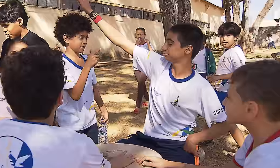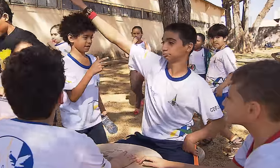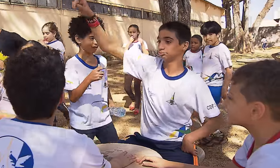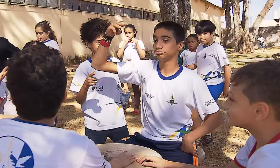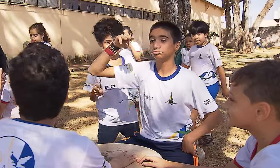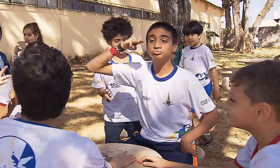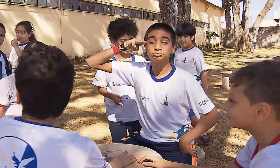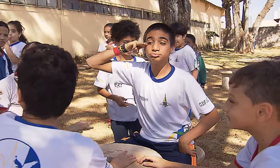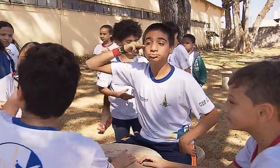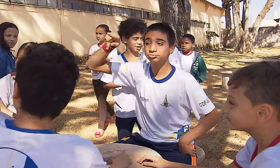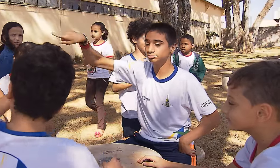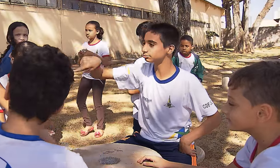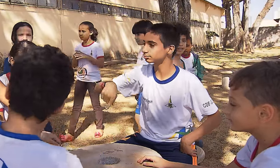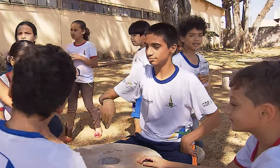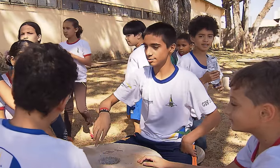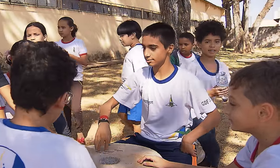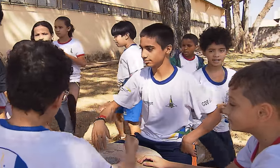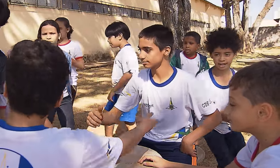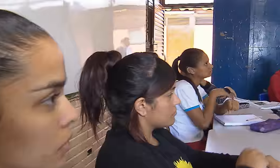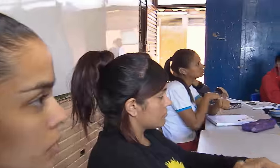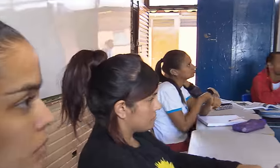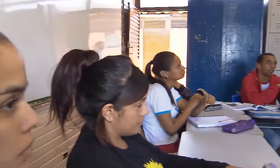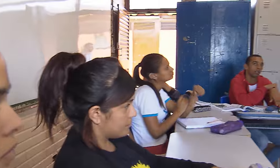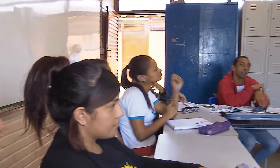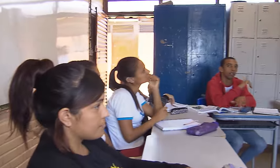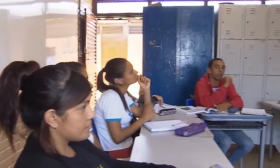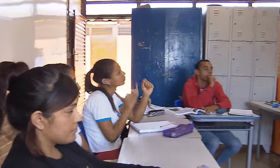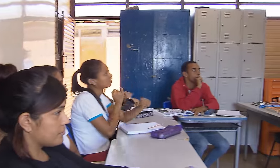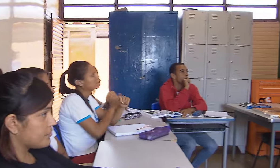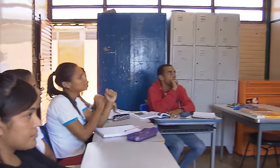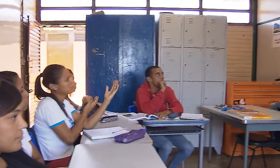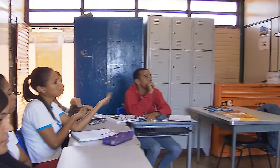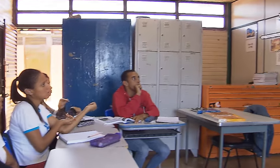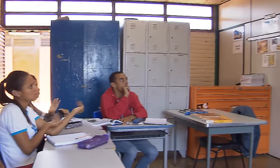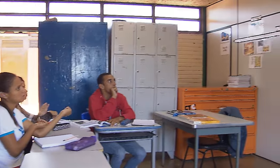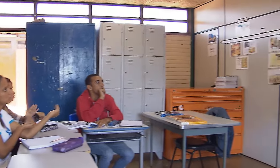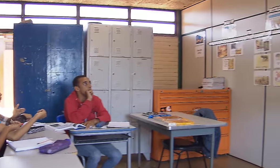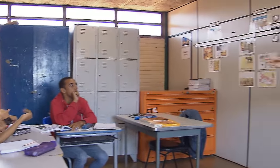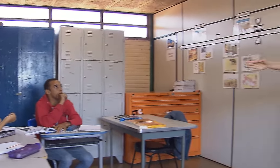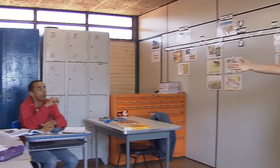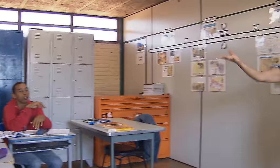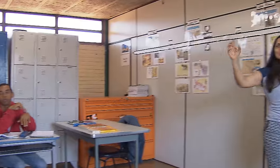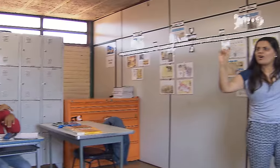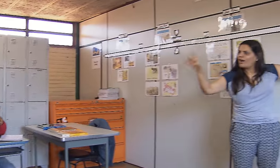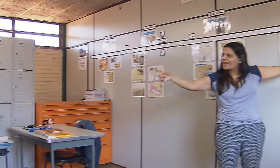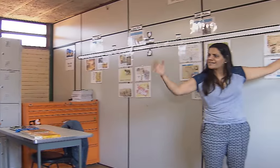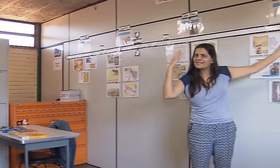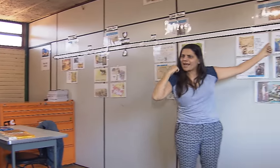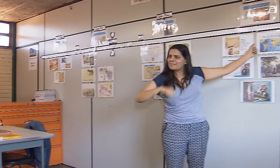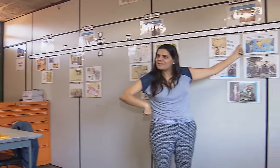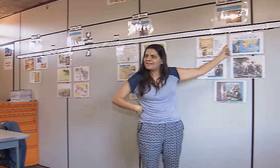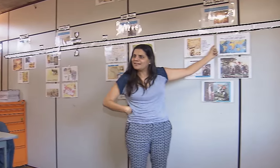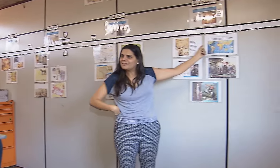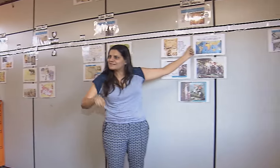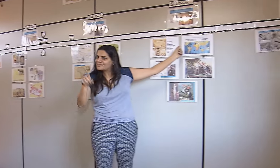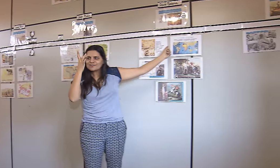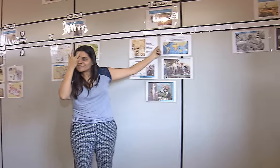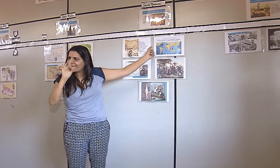de ensino integral e recebe alunos surdos desde 2013. Todas as aulas aqui são ministradas também em